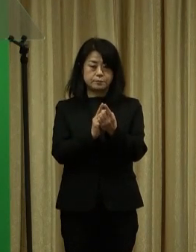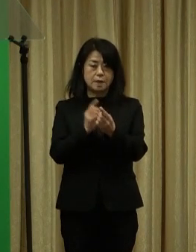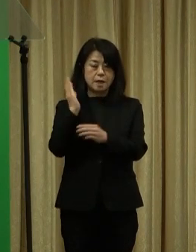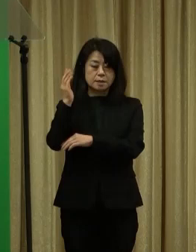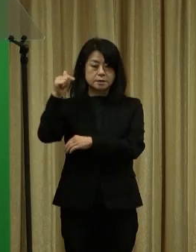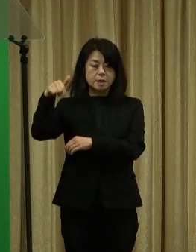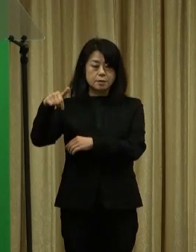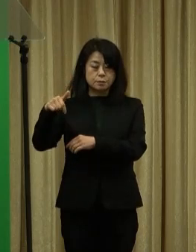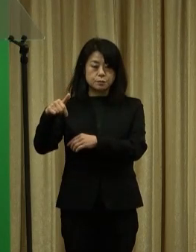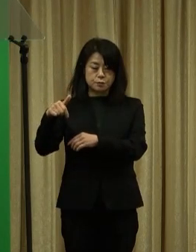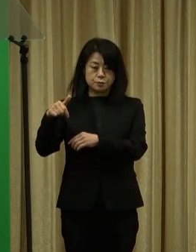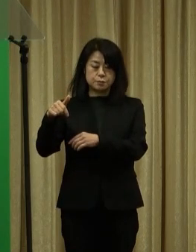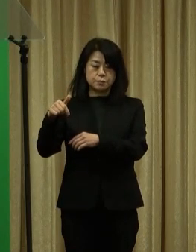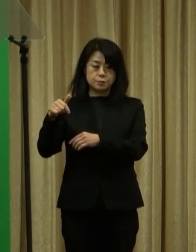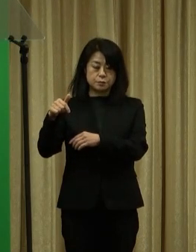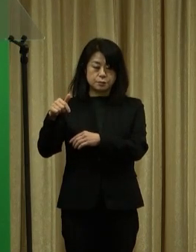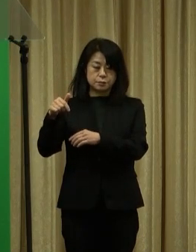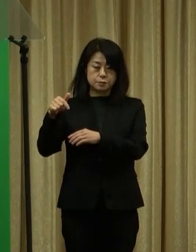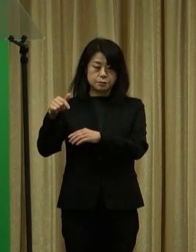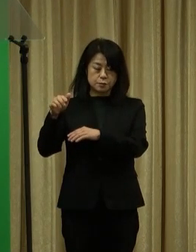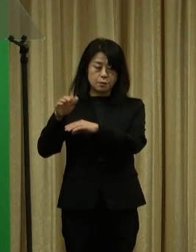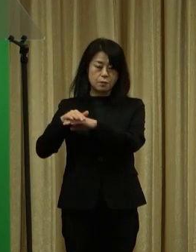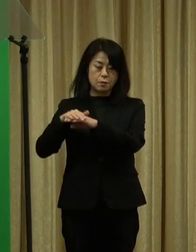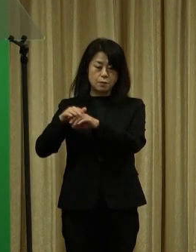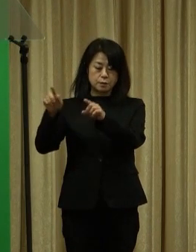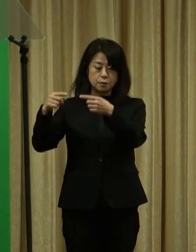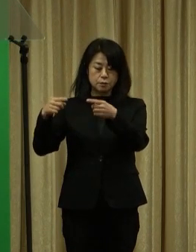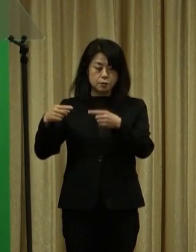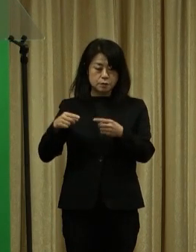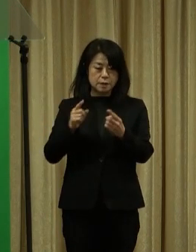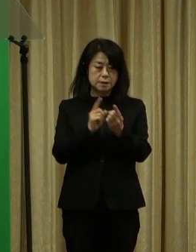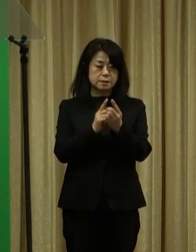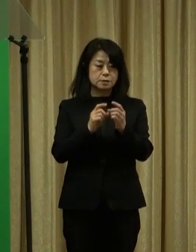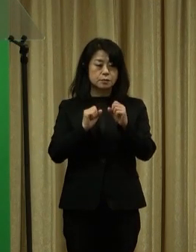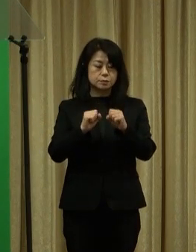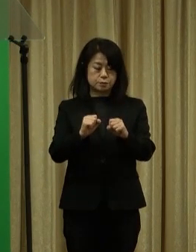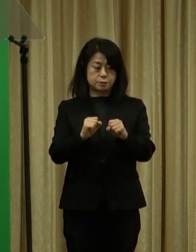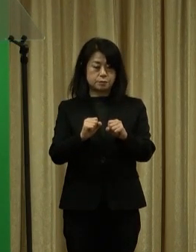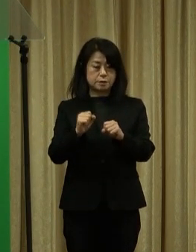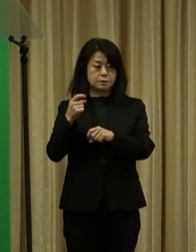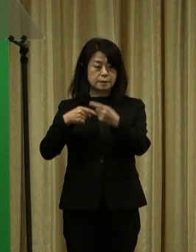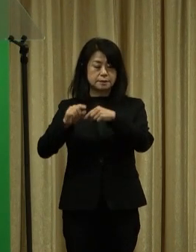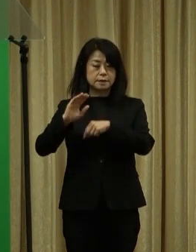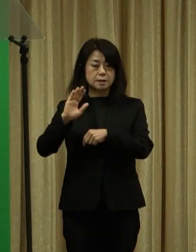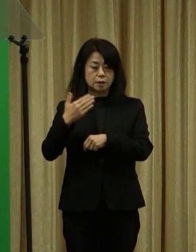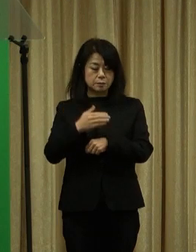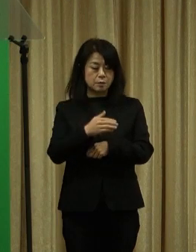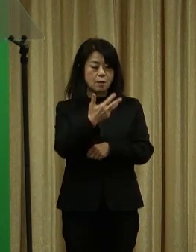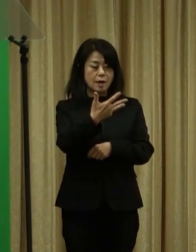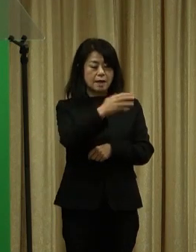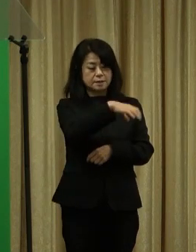をしようという、ことだったわけですけども、8カ所ありましたが、